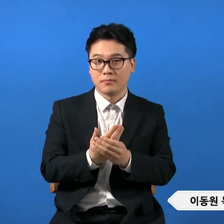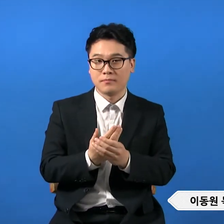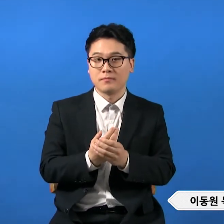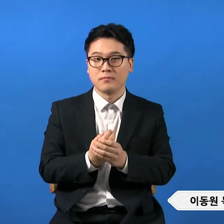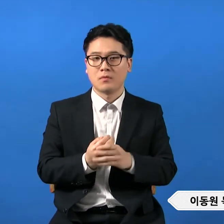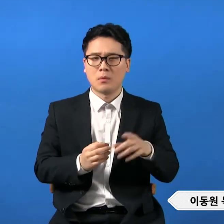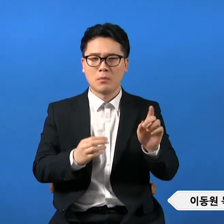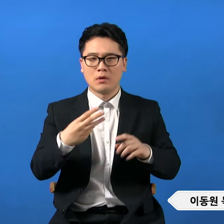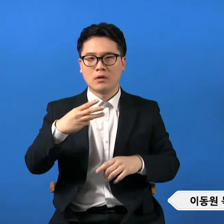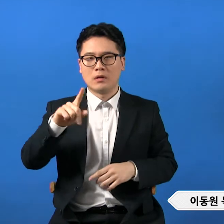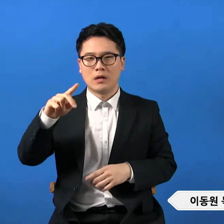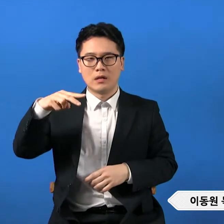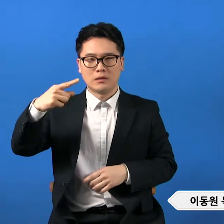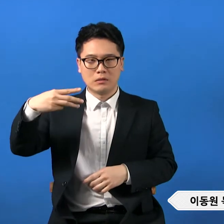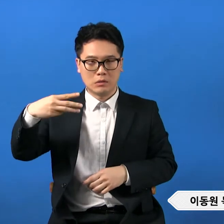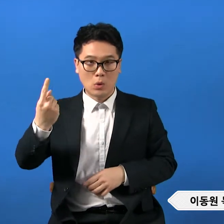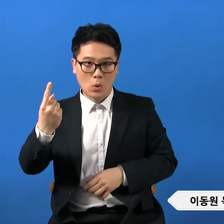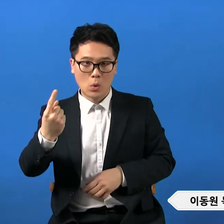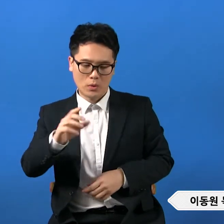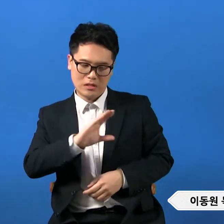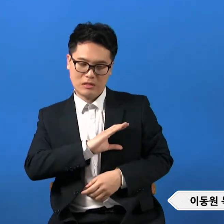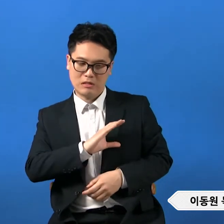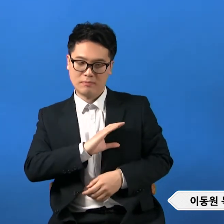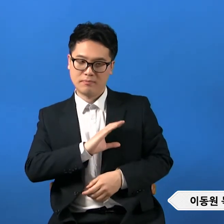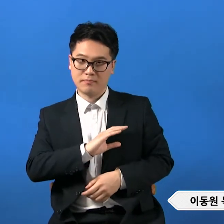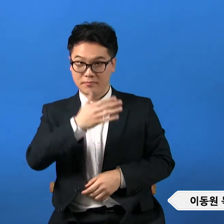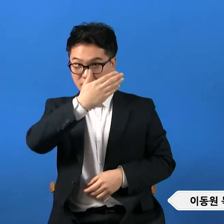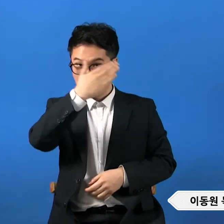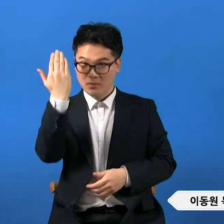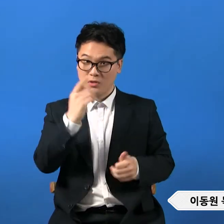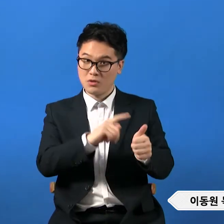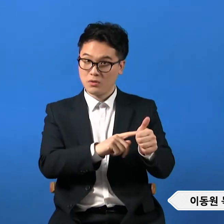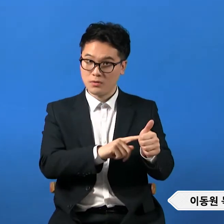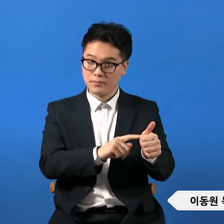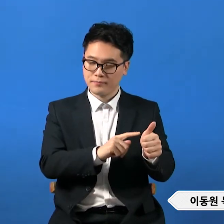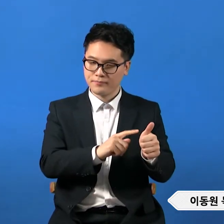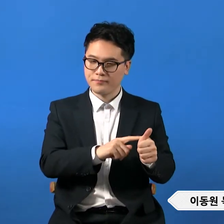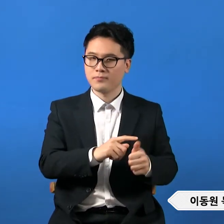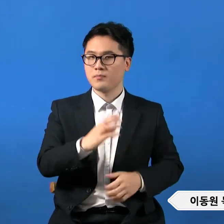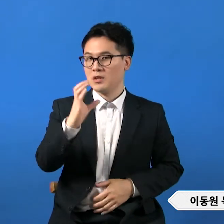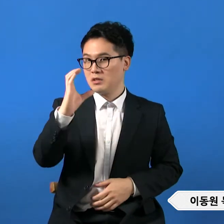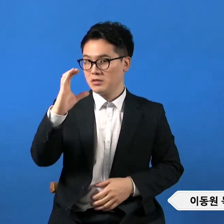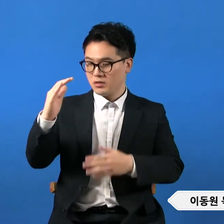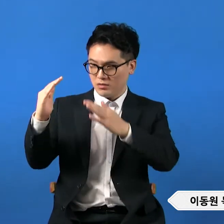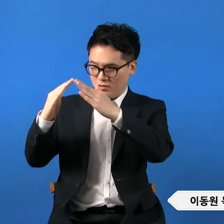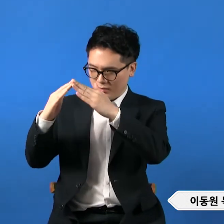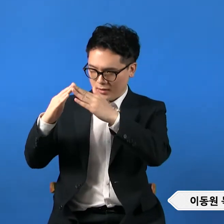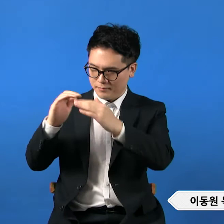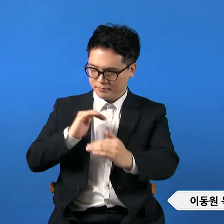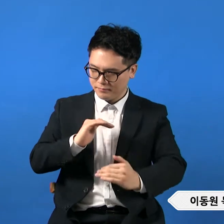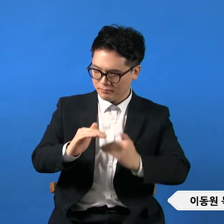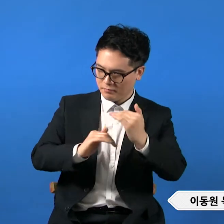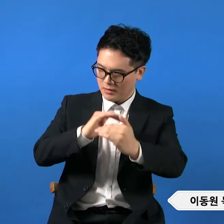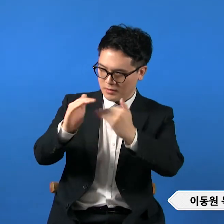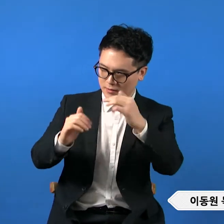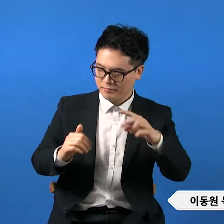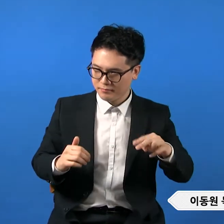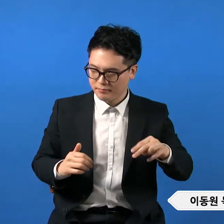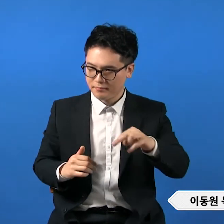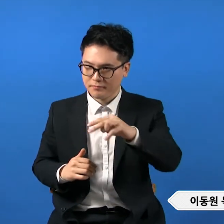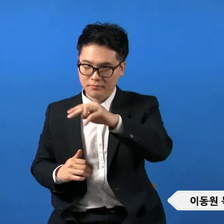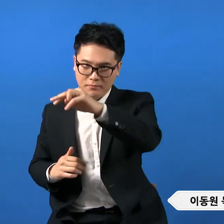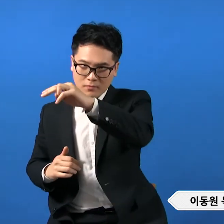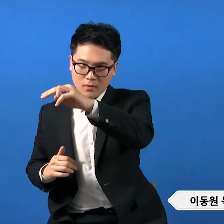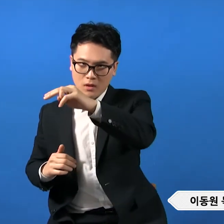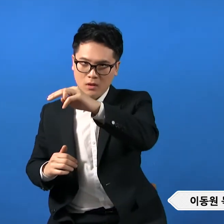토우스라는 이름의 청년이 이 성당 계단을 따라 올라와 성당에 들어서자마자